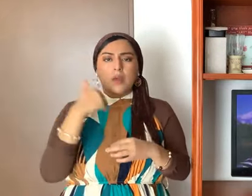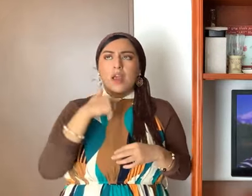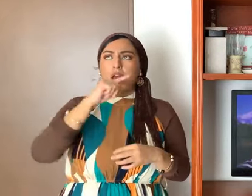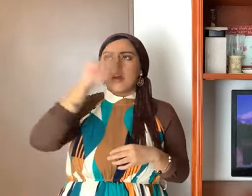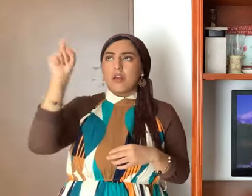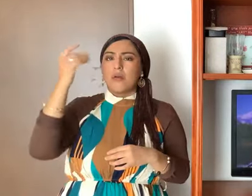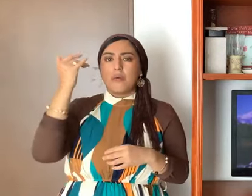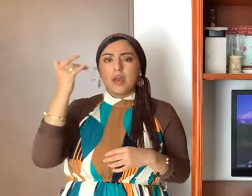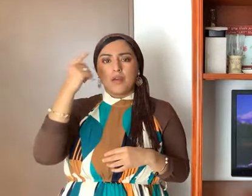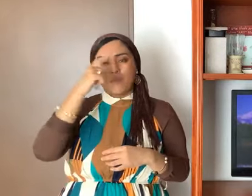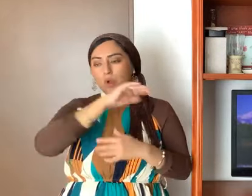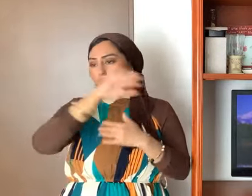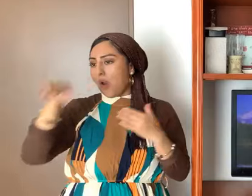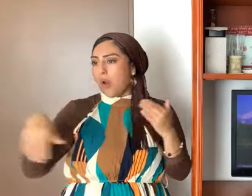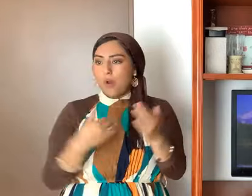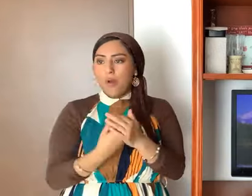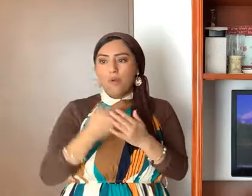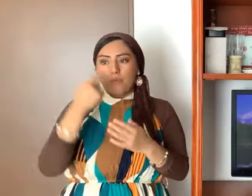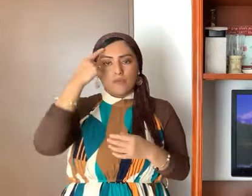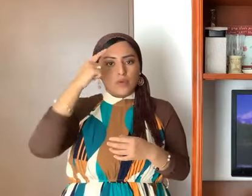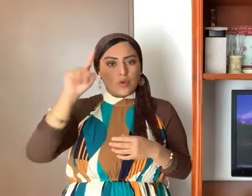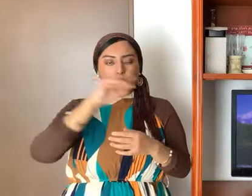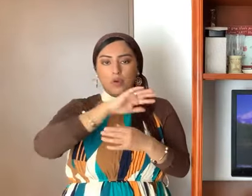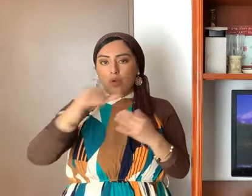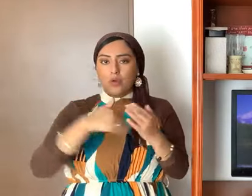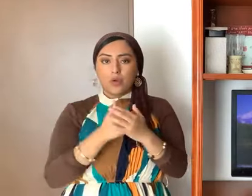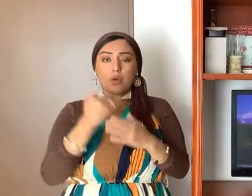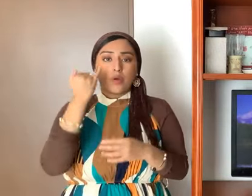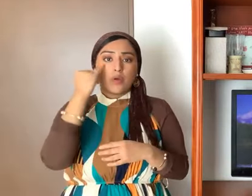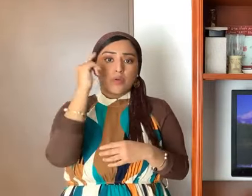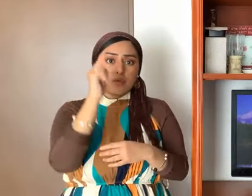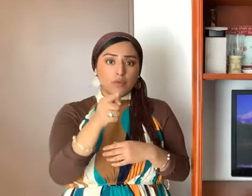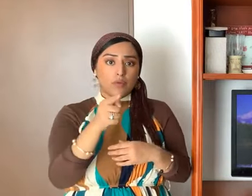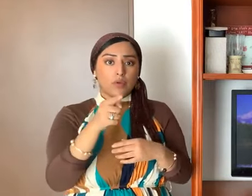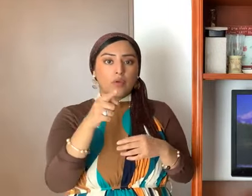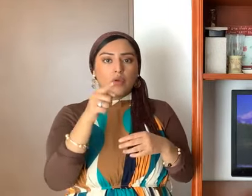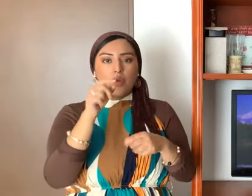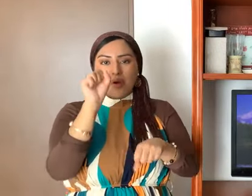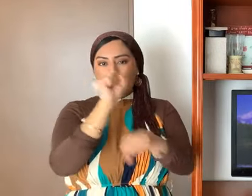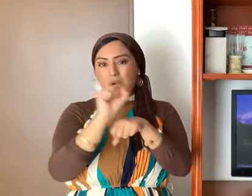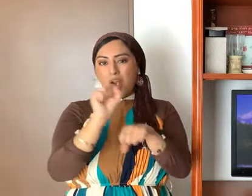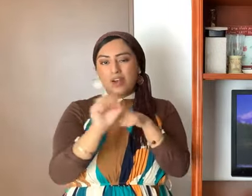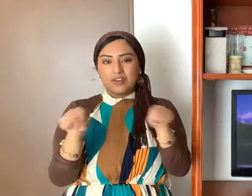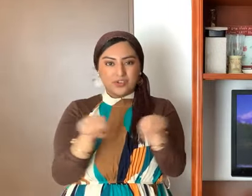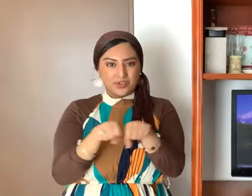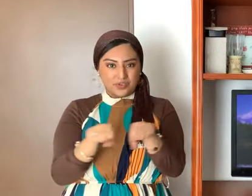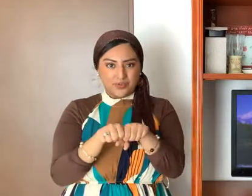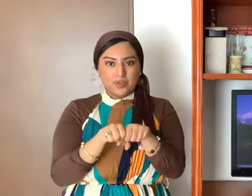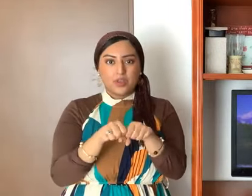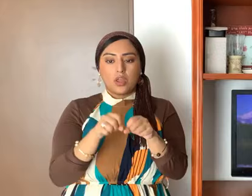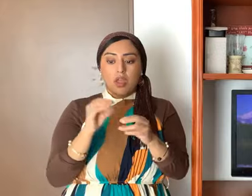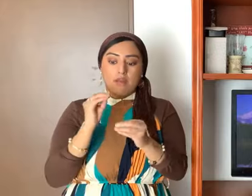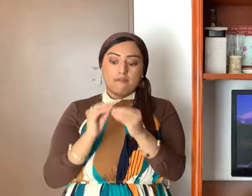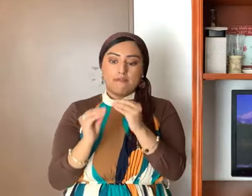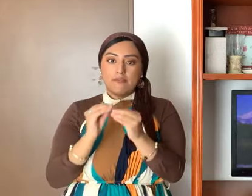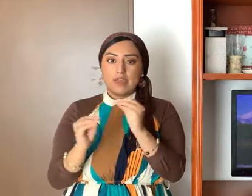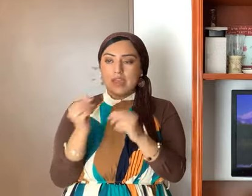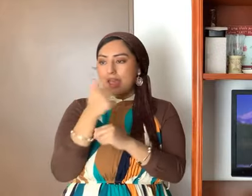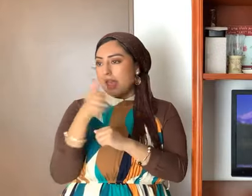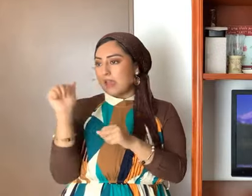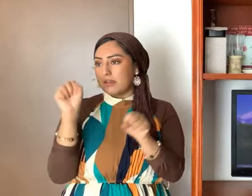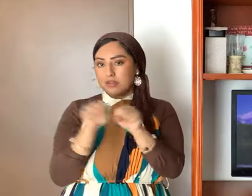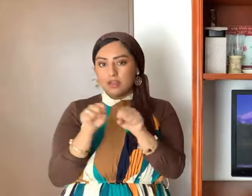Roe? Por todo, por todo. Si tú eres zapatero y vas a arreglar unos